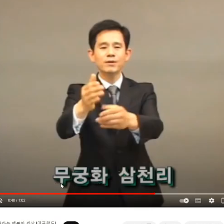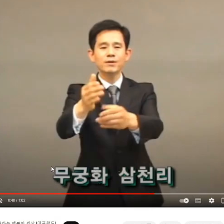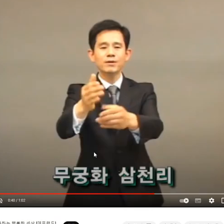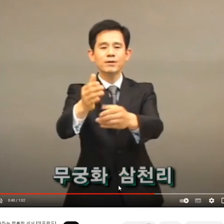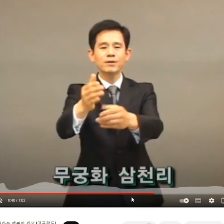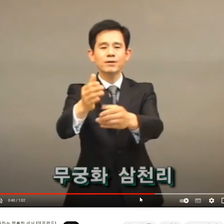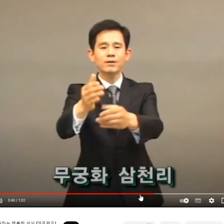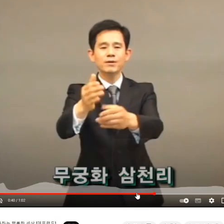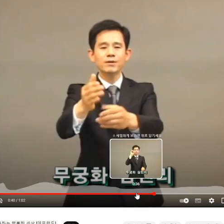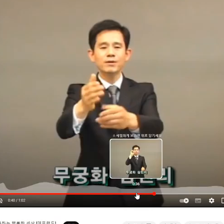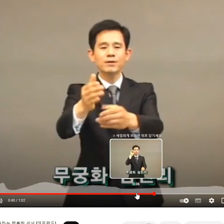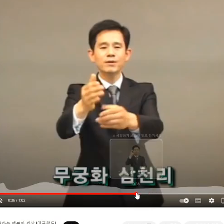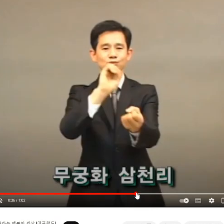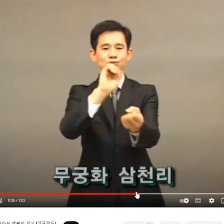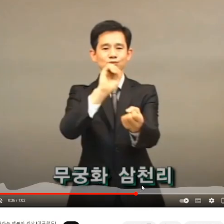이제 무궁화는 하셨으니까